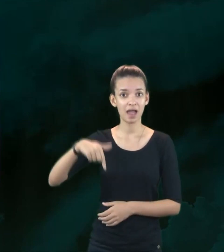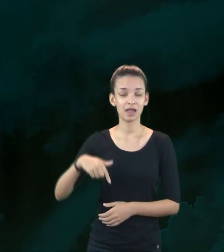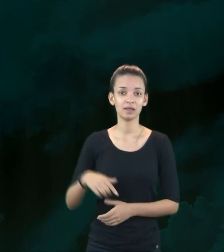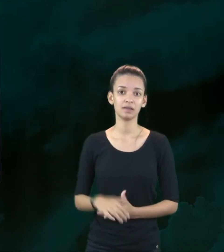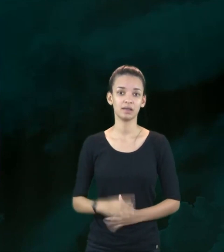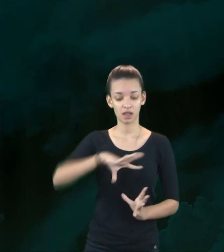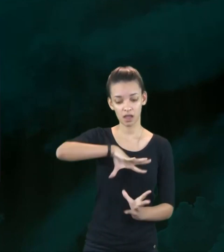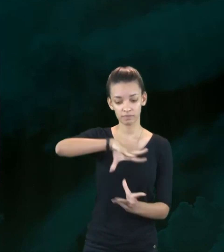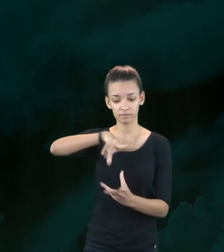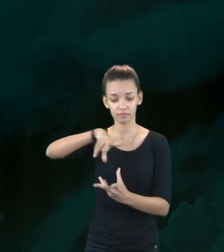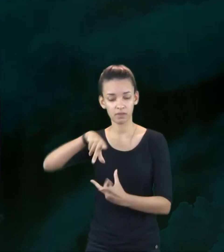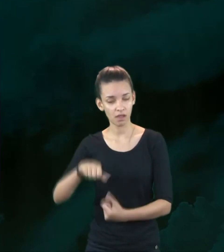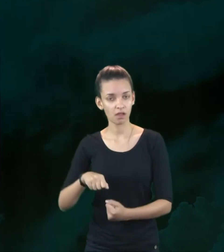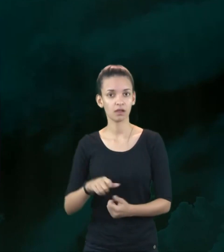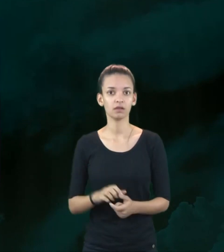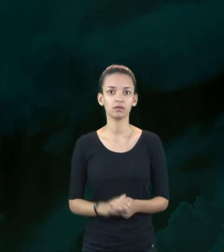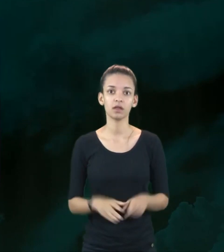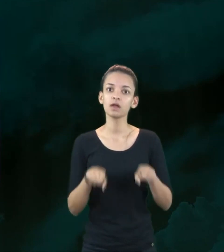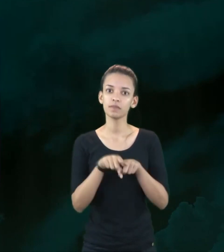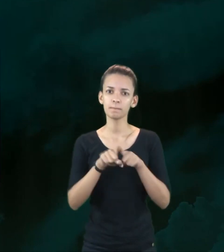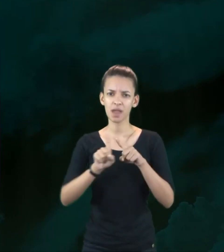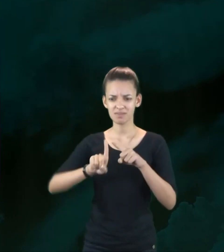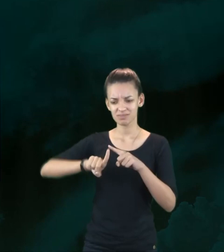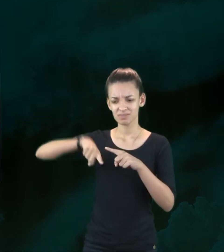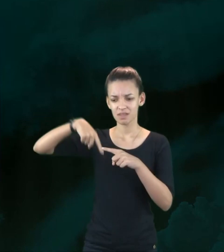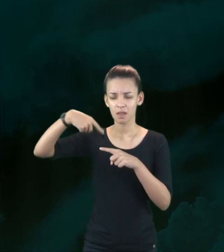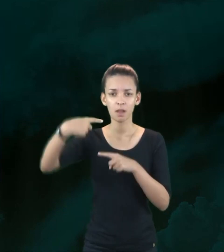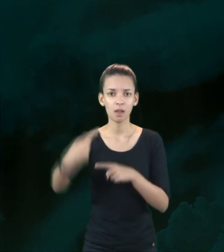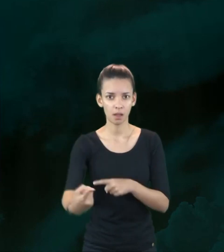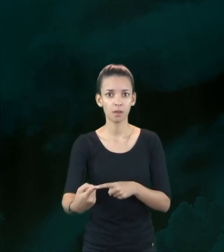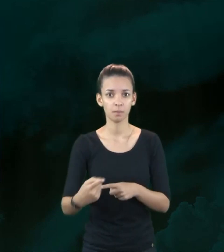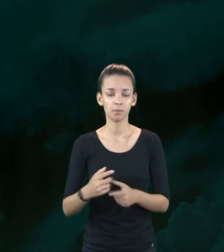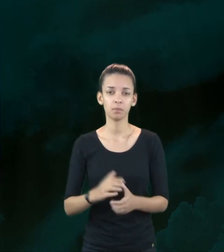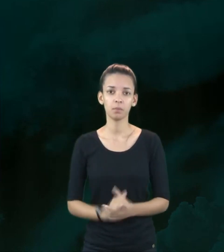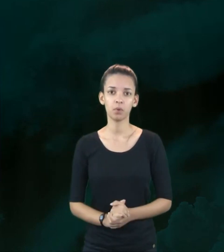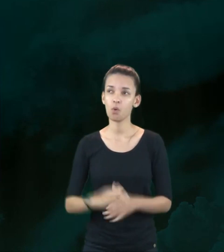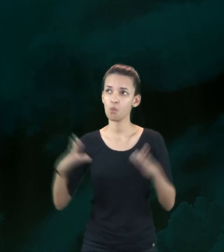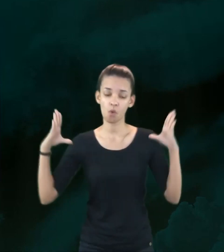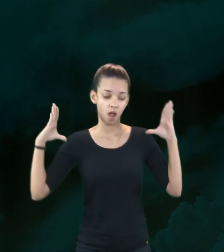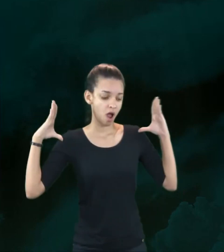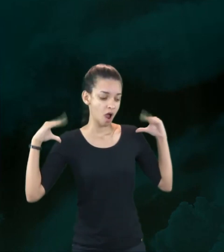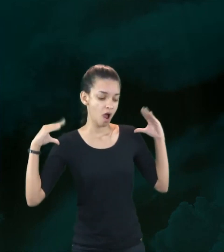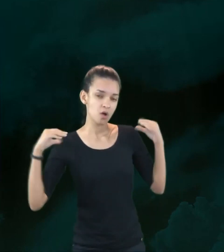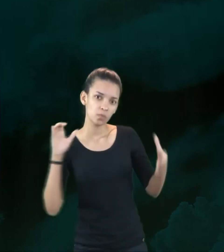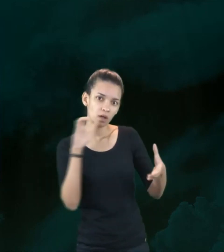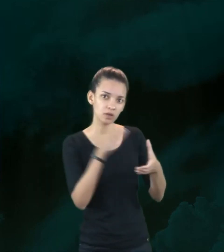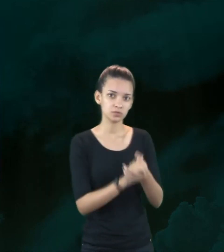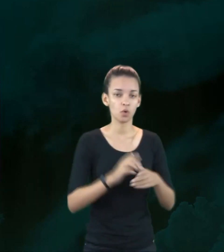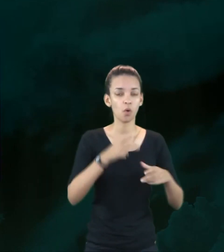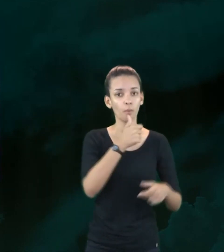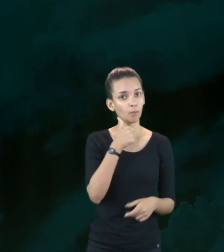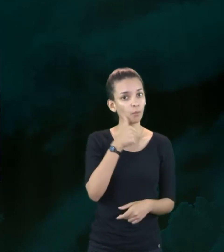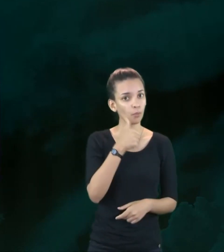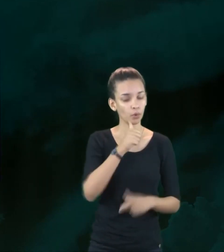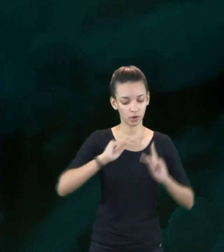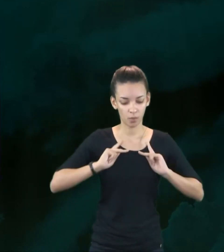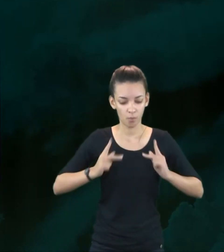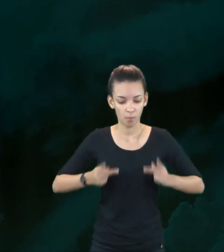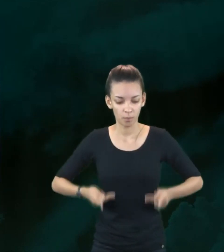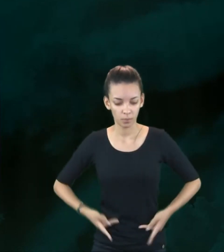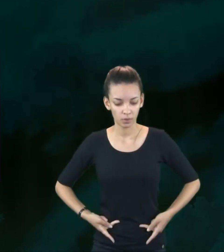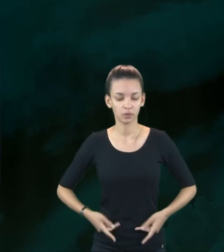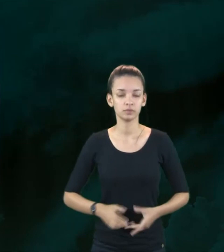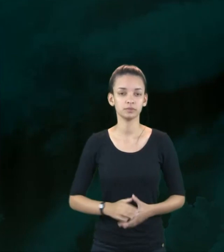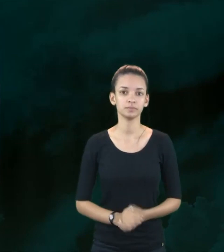e também depois, quando os filhos de Deus possuíram as filhas dos homens, as quais lhes deram filhos, estes